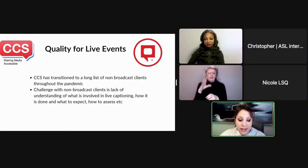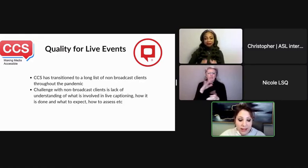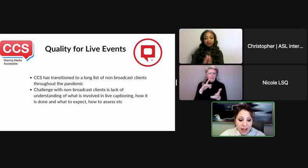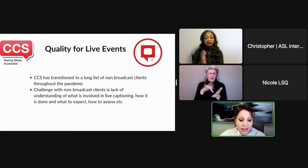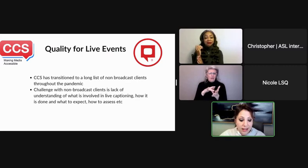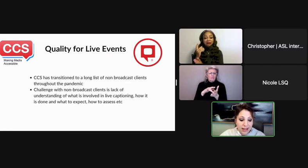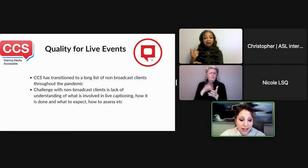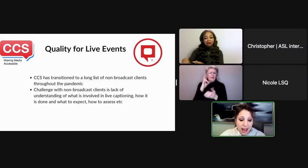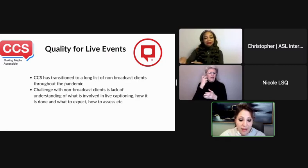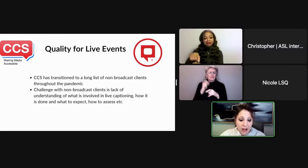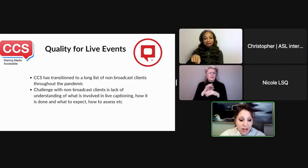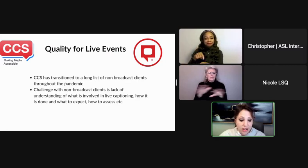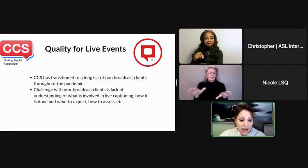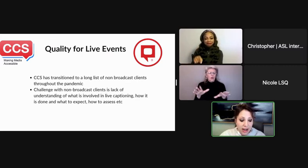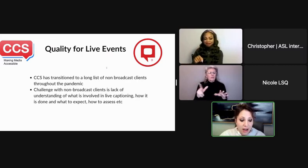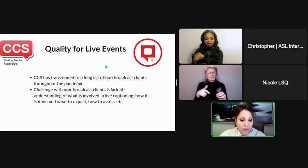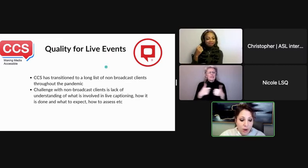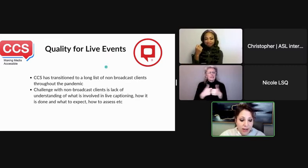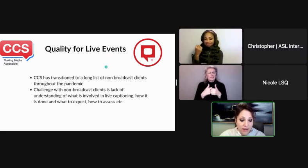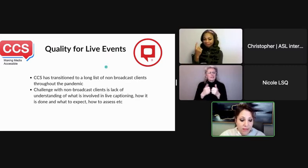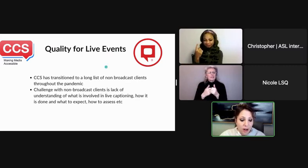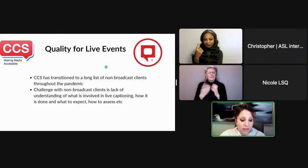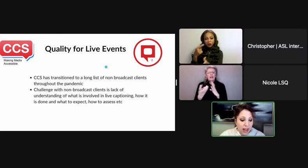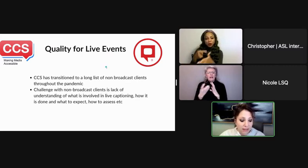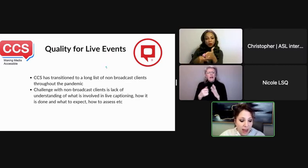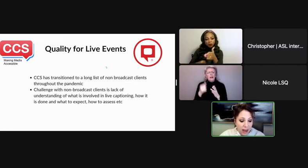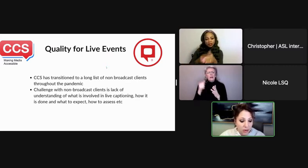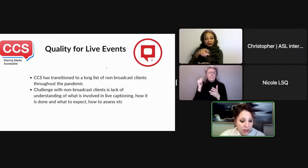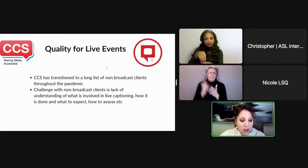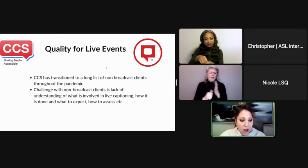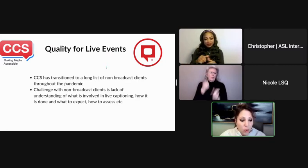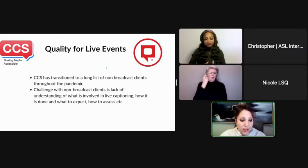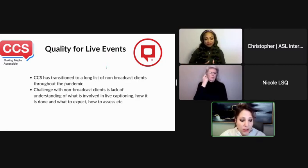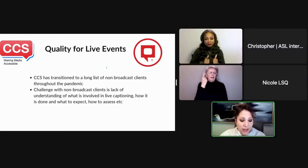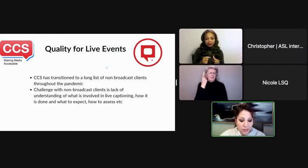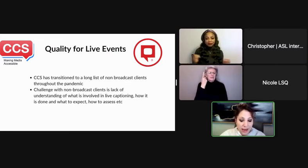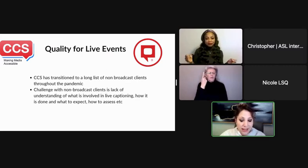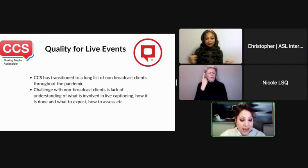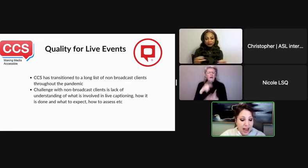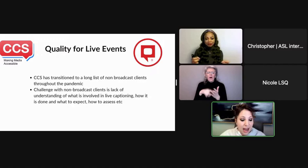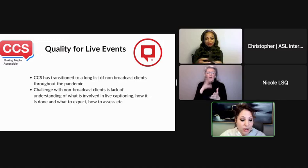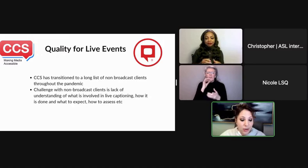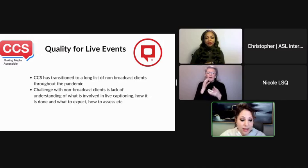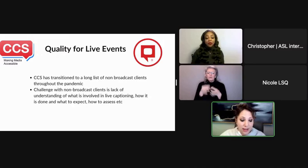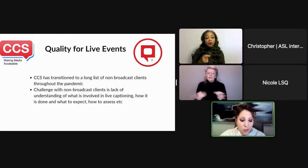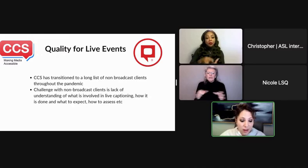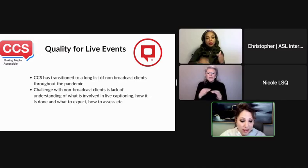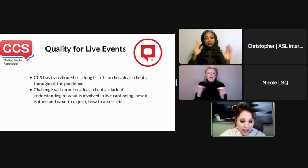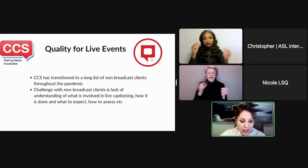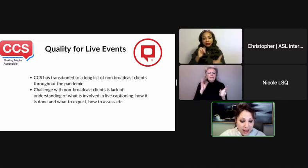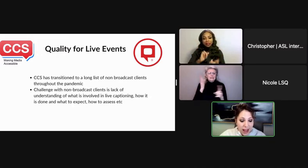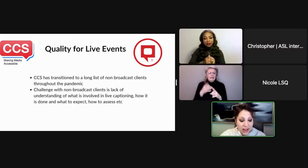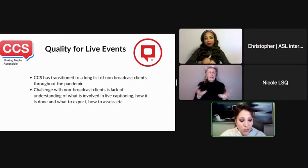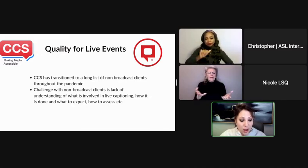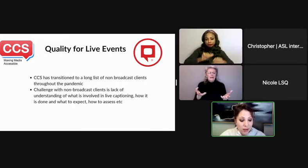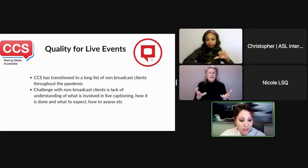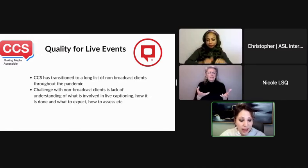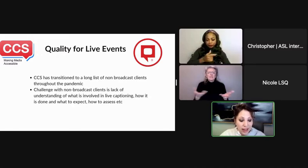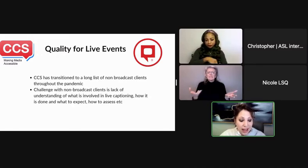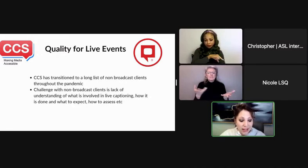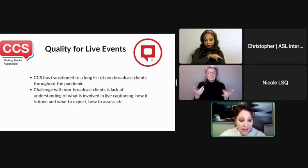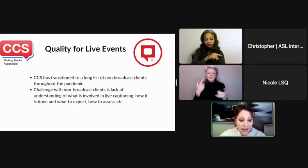radiodiffusion. Et le défi avec ces clients,'est le manque d'encompréhension lorsqu'on parle de sous-titrage en direct. À quoi